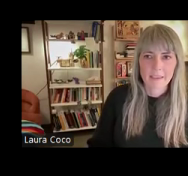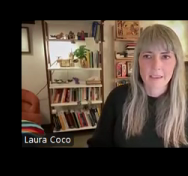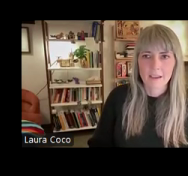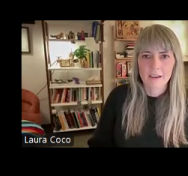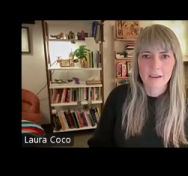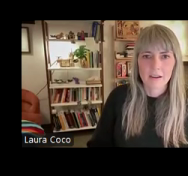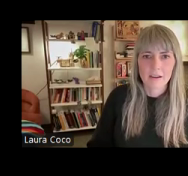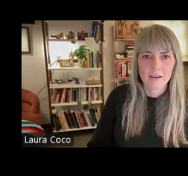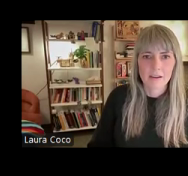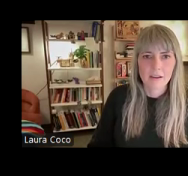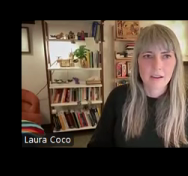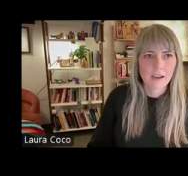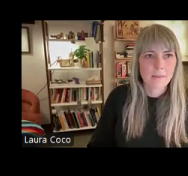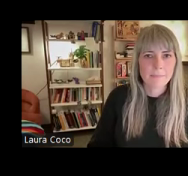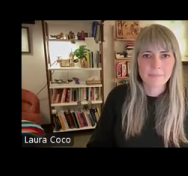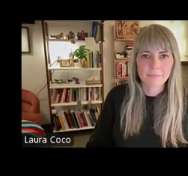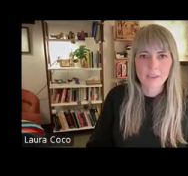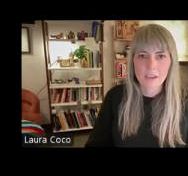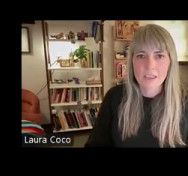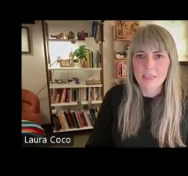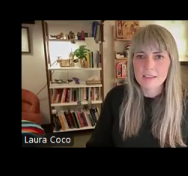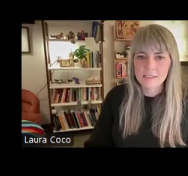pérdida auditiva.